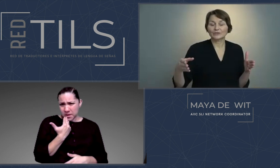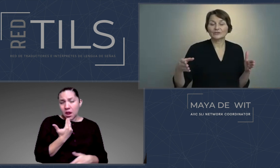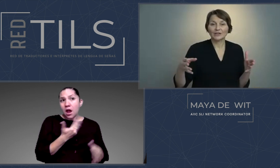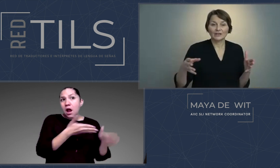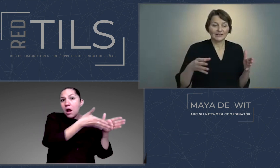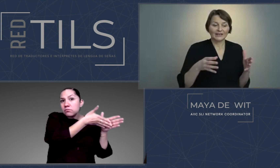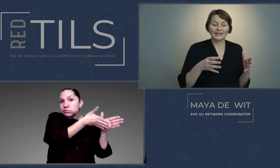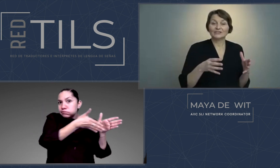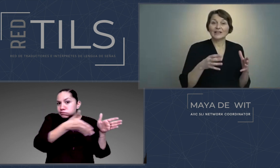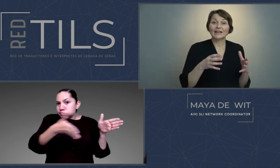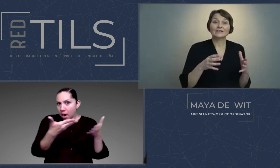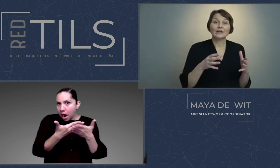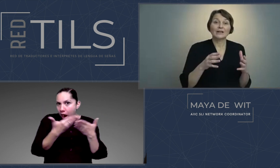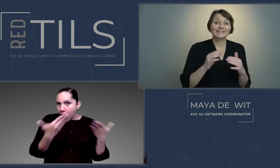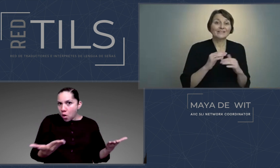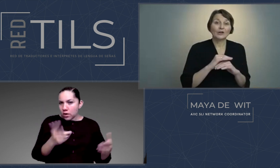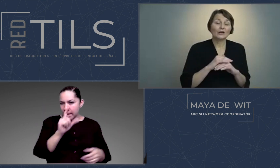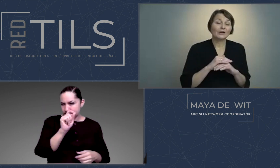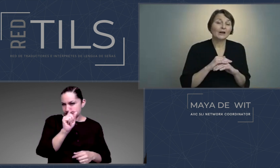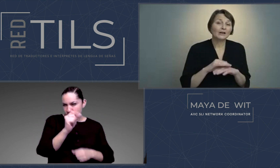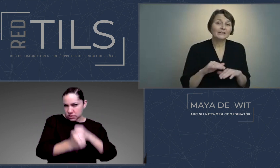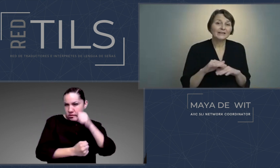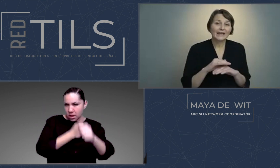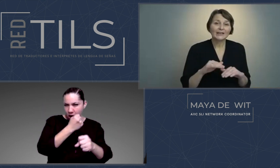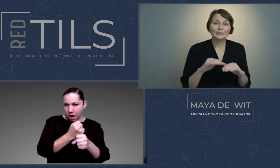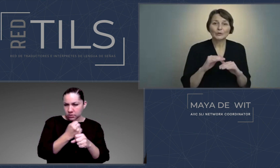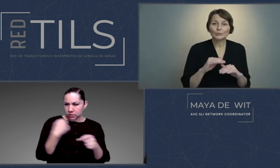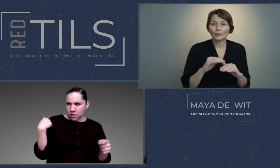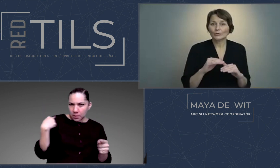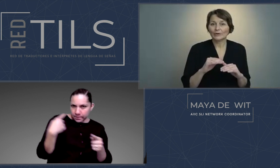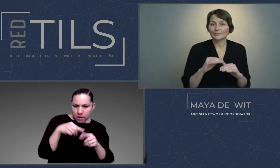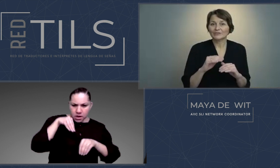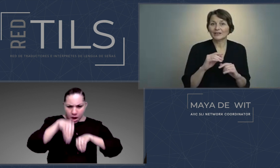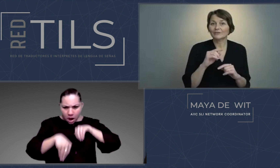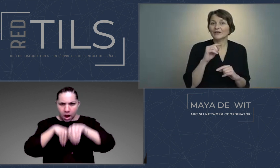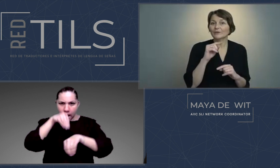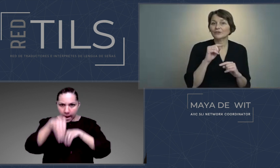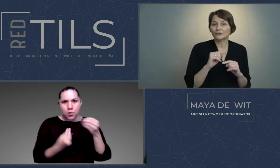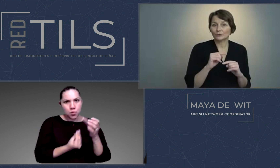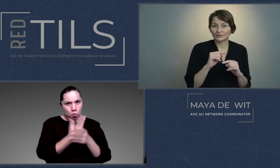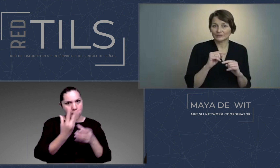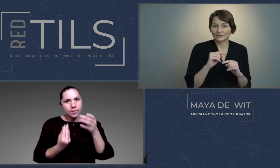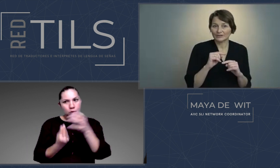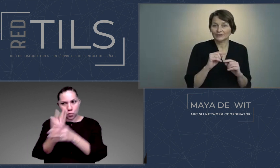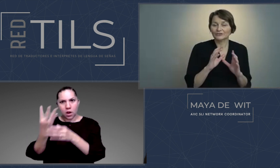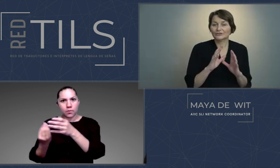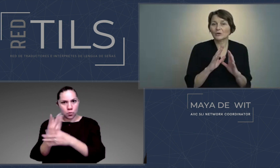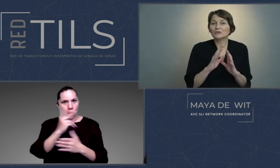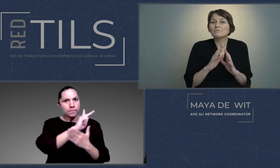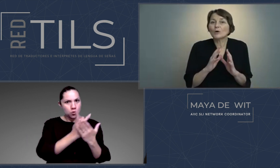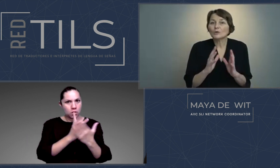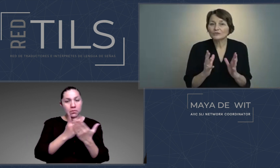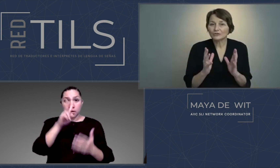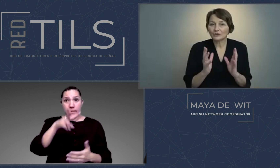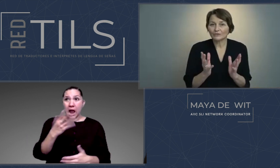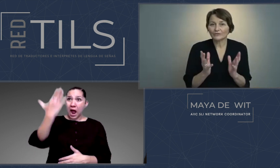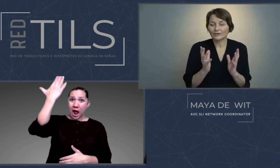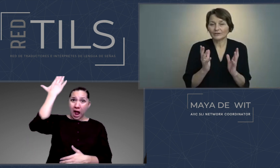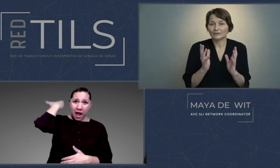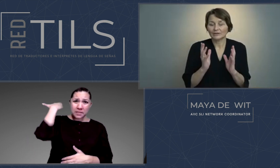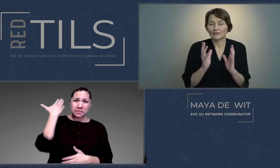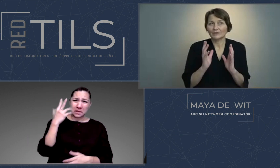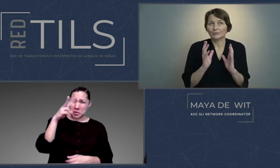estado haciendo formación de intérpretes de lengua de señas, pero antes no había tanto. Pero ya no